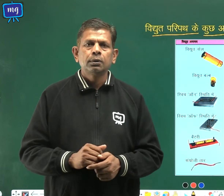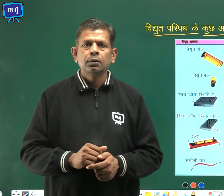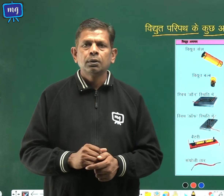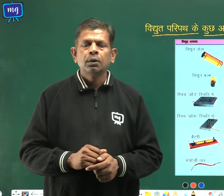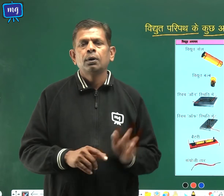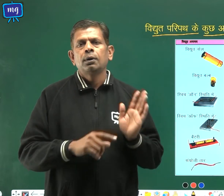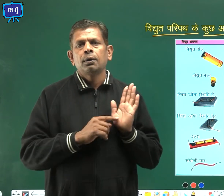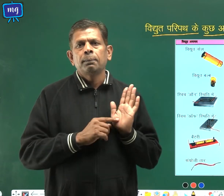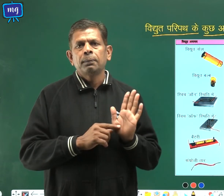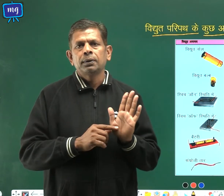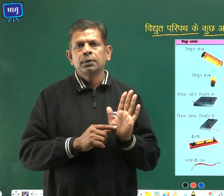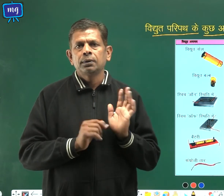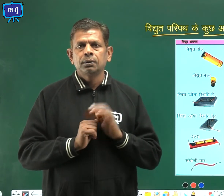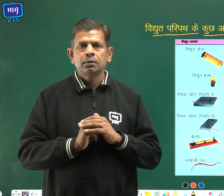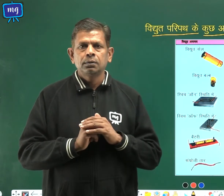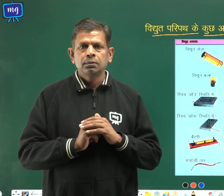प्रतीक।